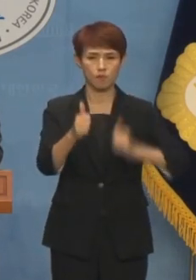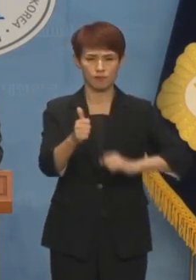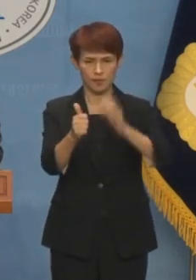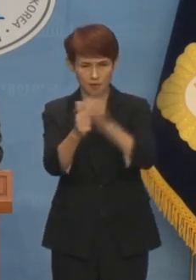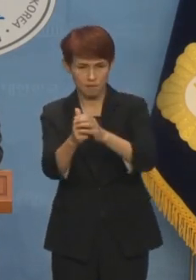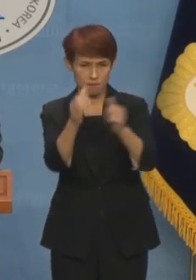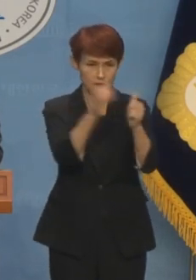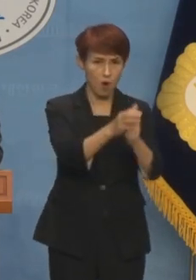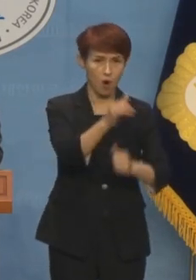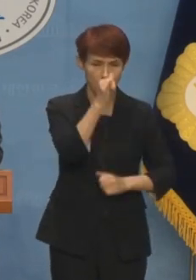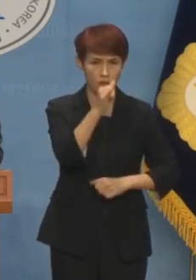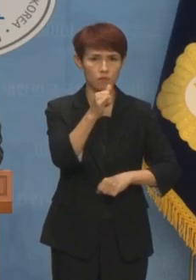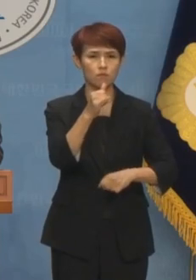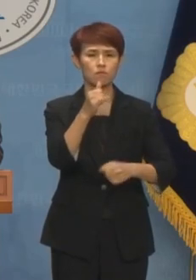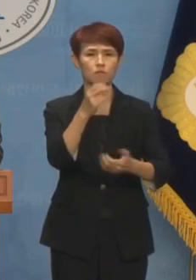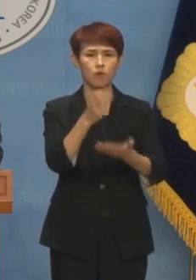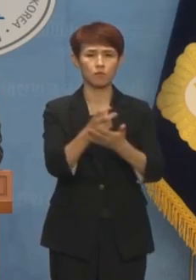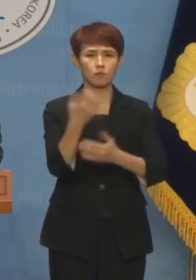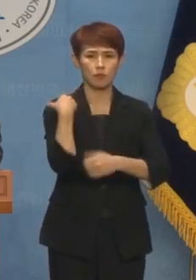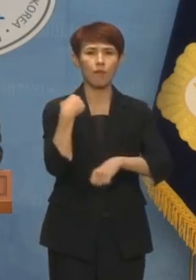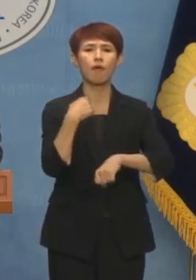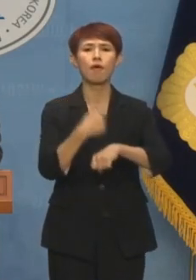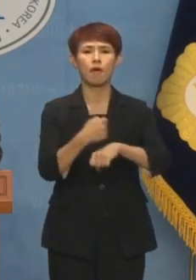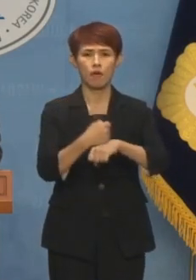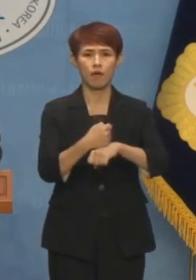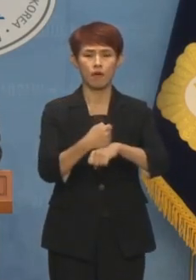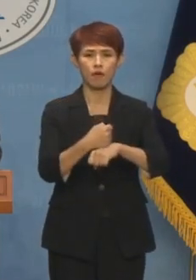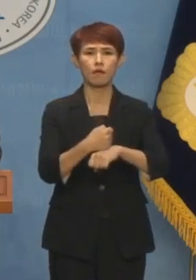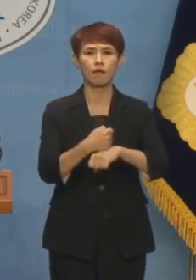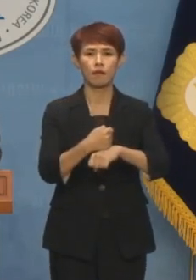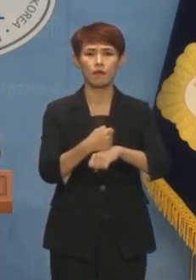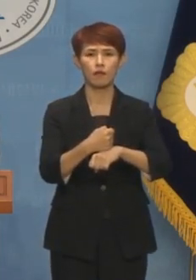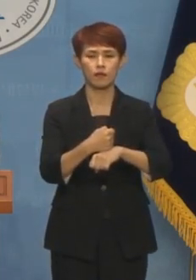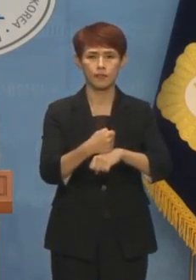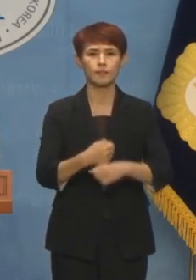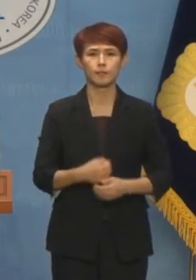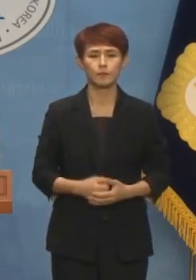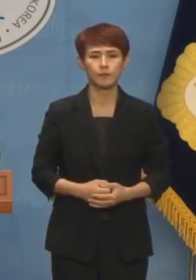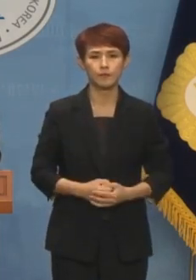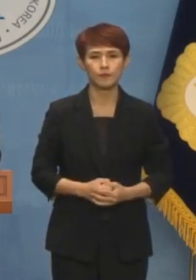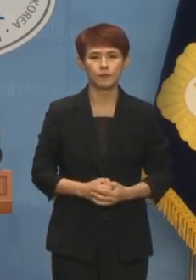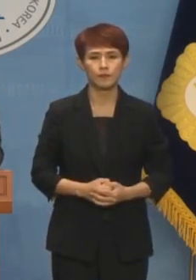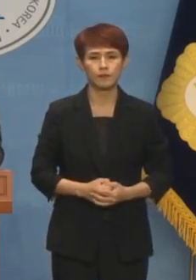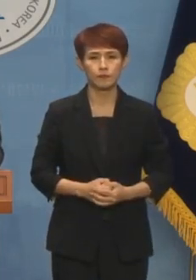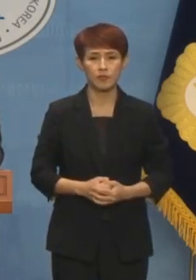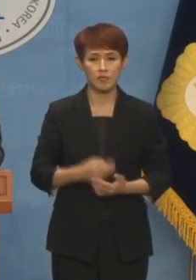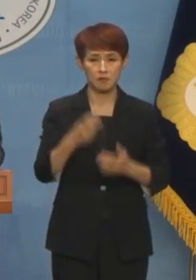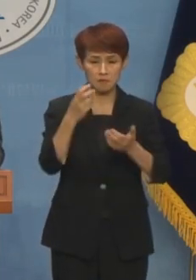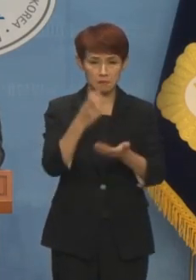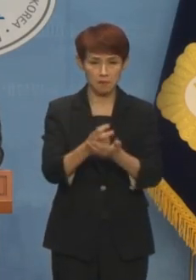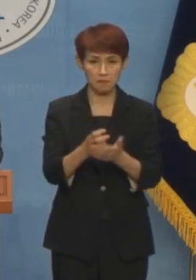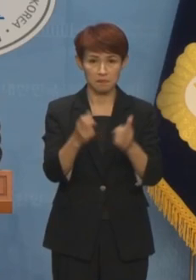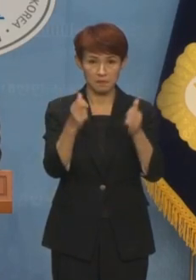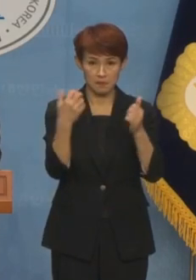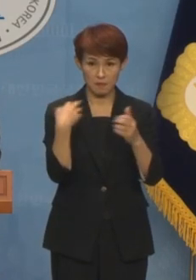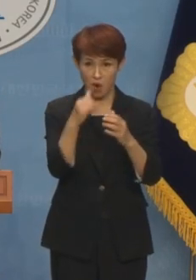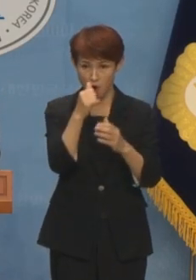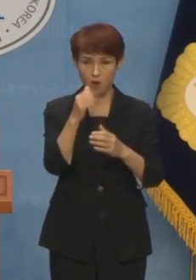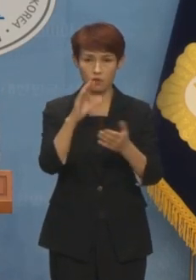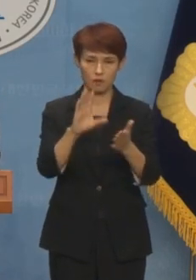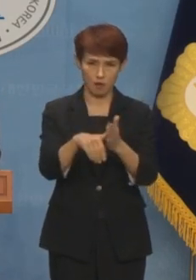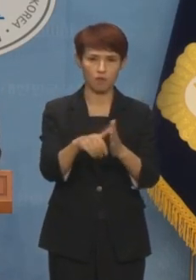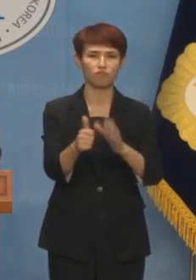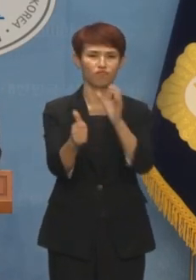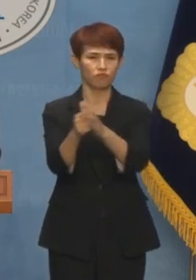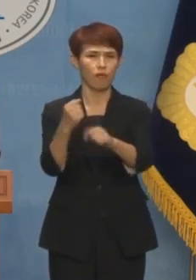부분이 있다라고 하면 당연히 법적 책임을 물릴 것이다라는 말씀 먼저 드리면서 준비된 기자회견문 낭독하도록